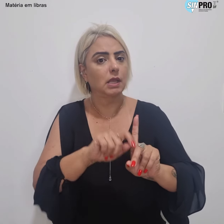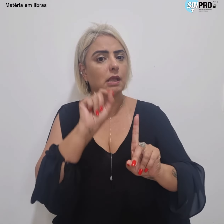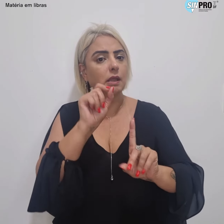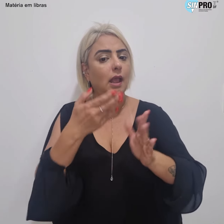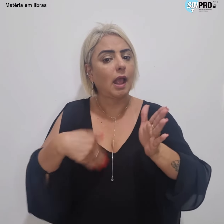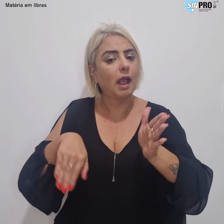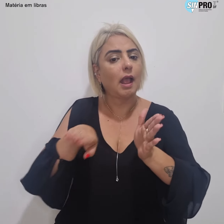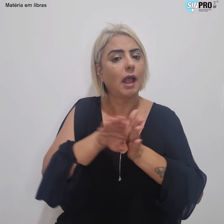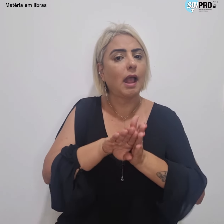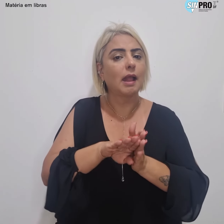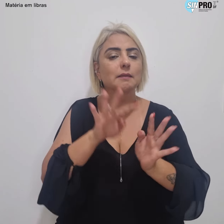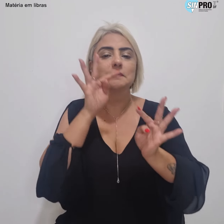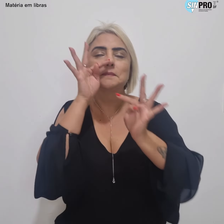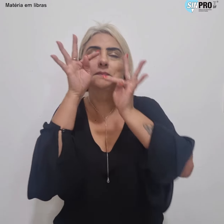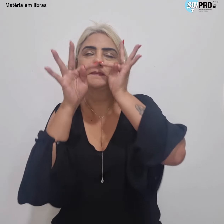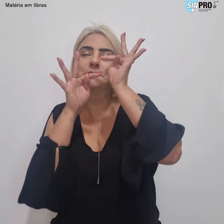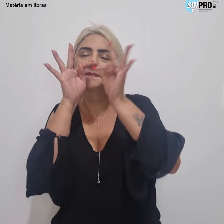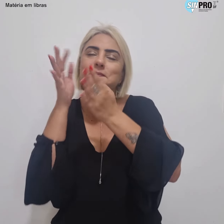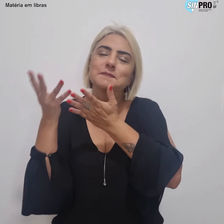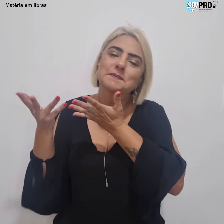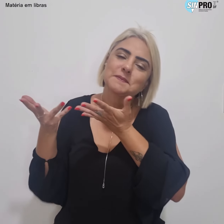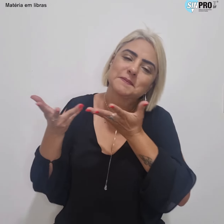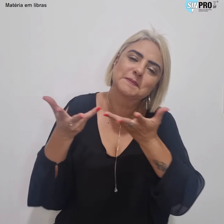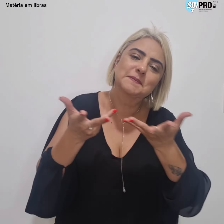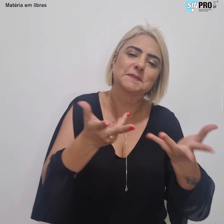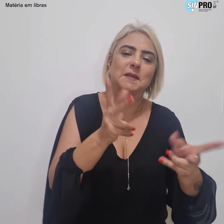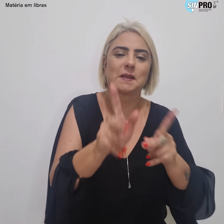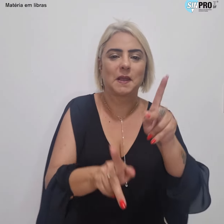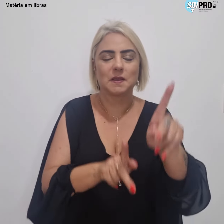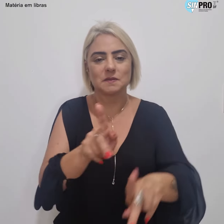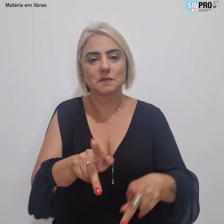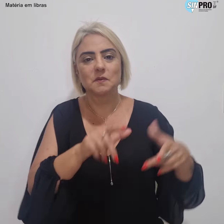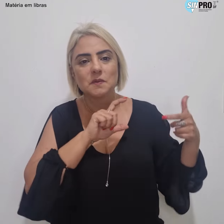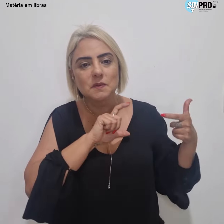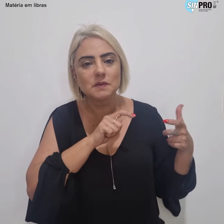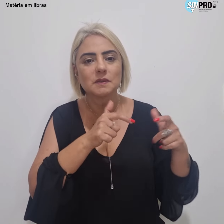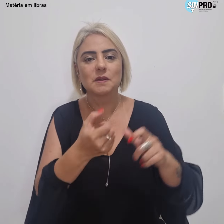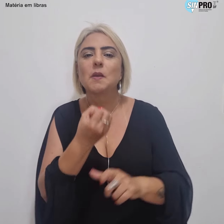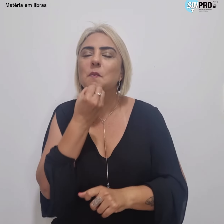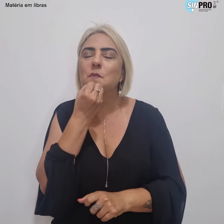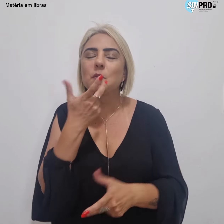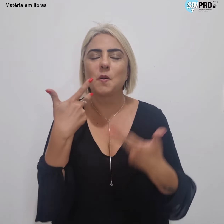chegada da primavera traga aos povos originários boas notícias.